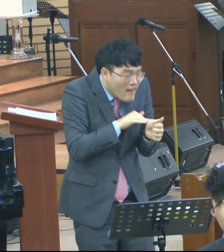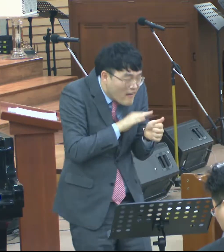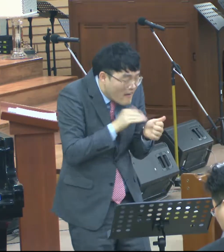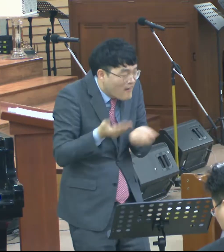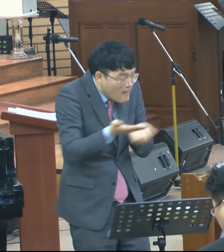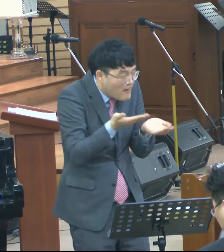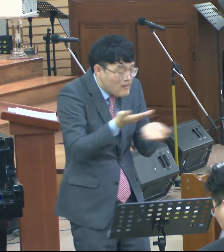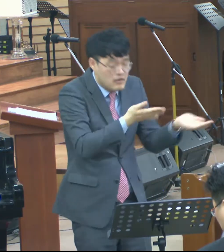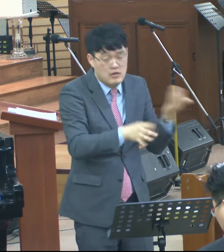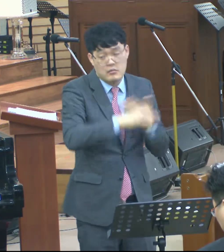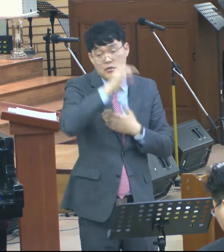여러분이